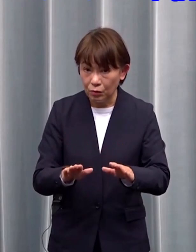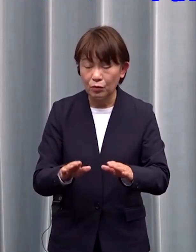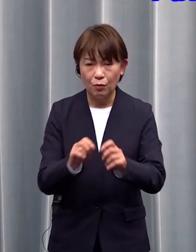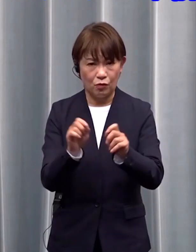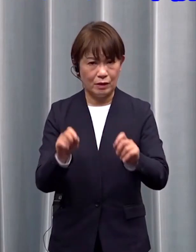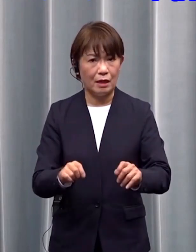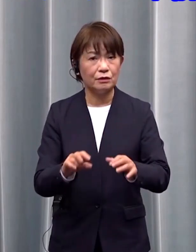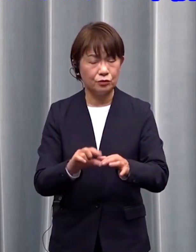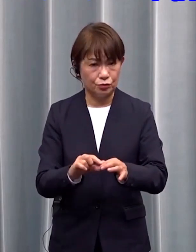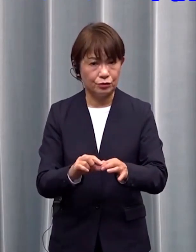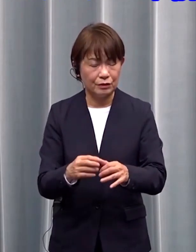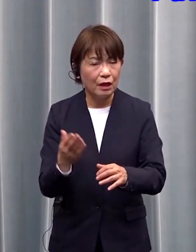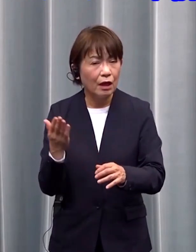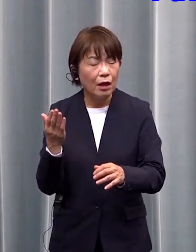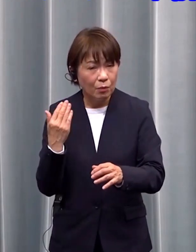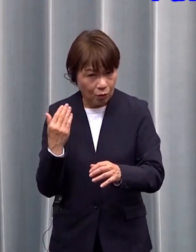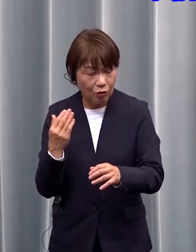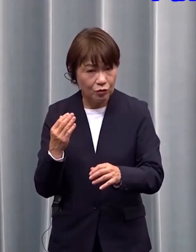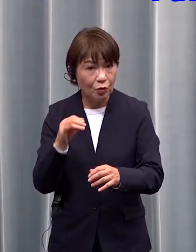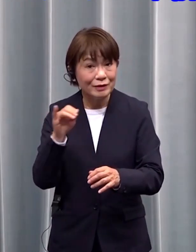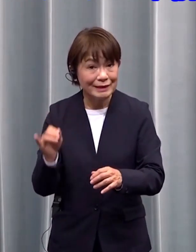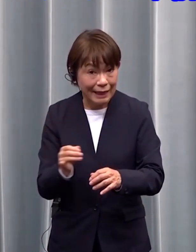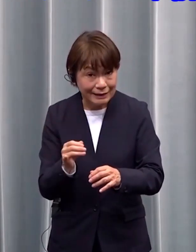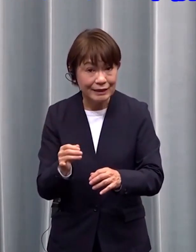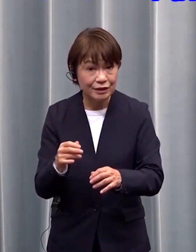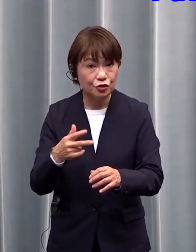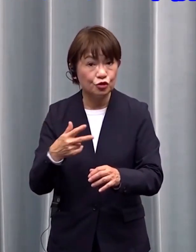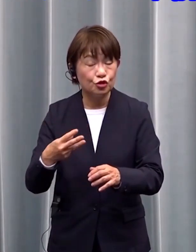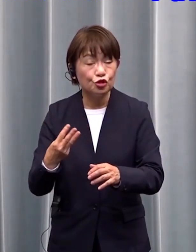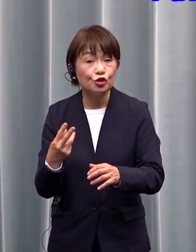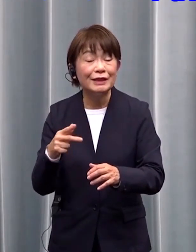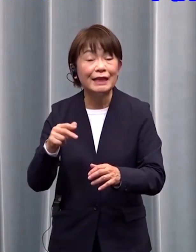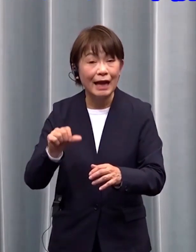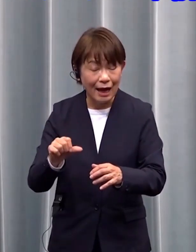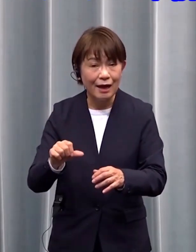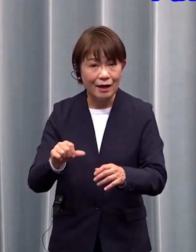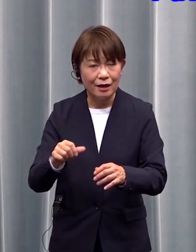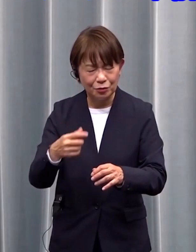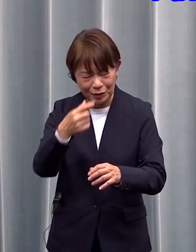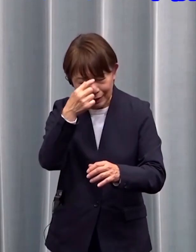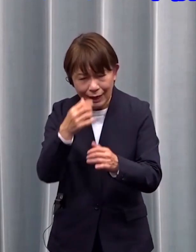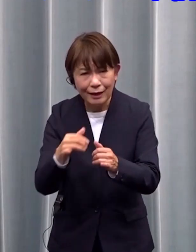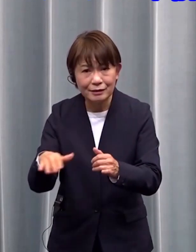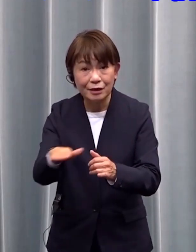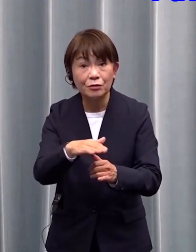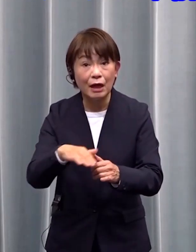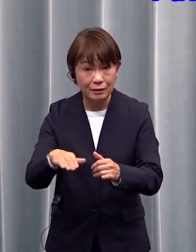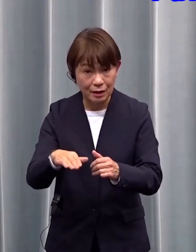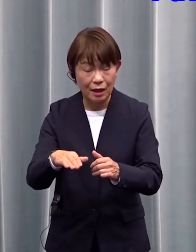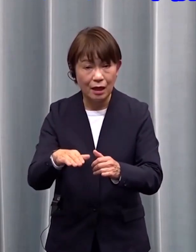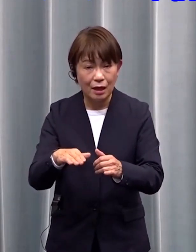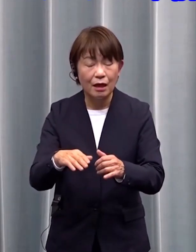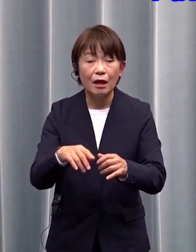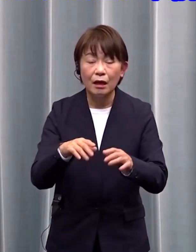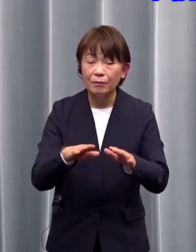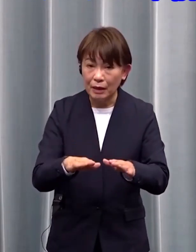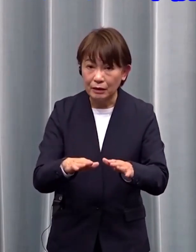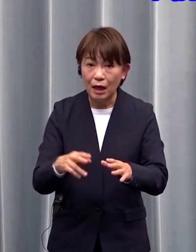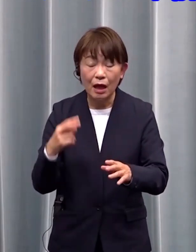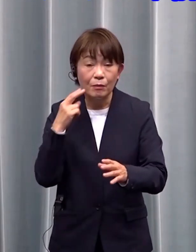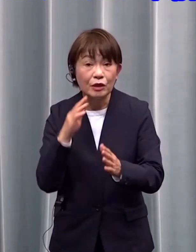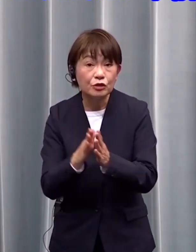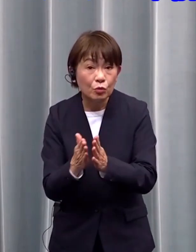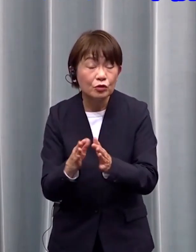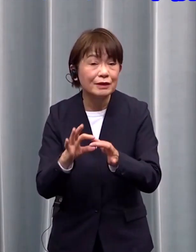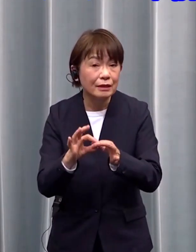元ジュニアの方の被害者の声、もしくは松本人志さんの被害者や、こういった芸能界の中で起きている被害者の声を聞いてです